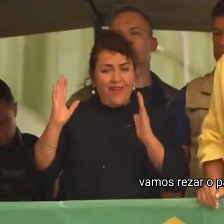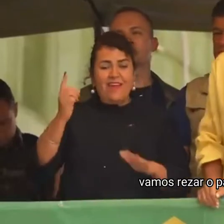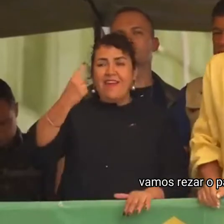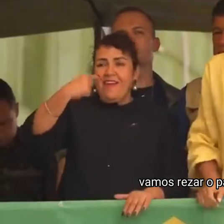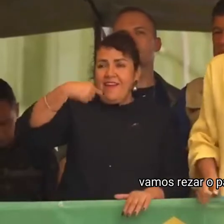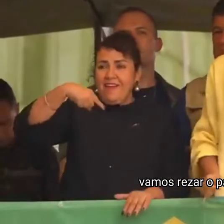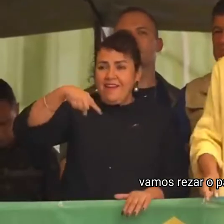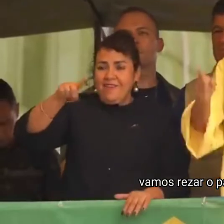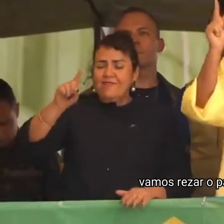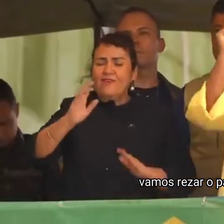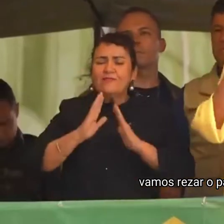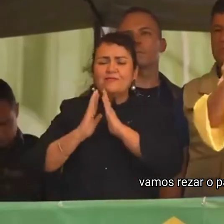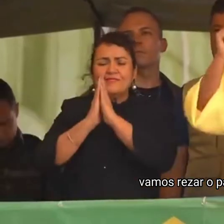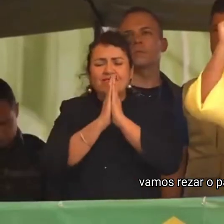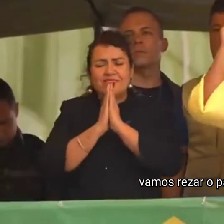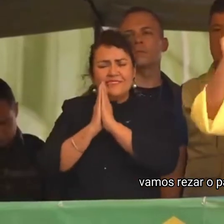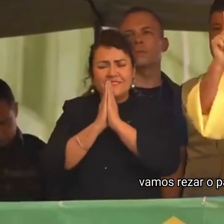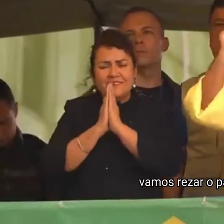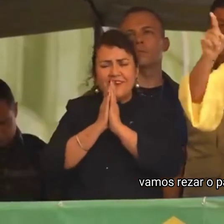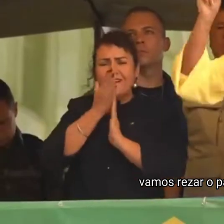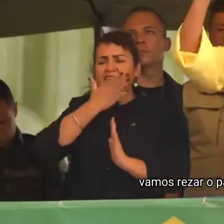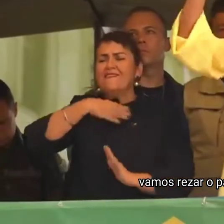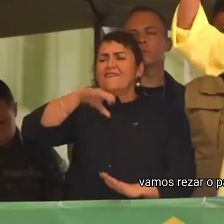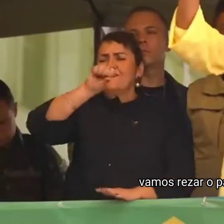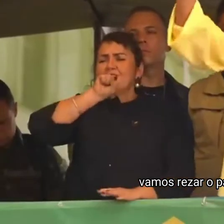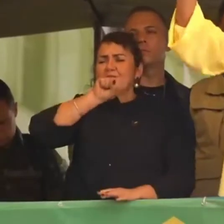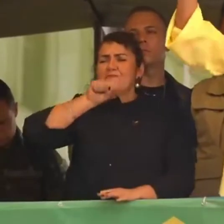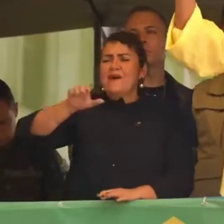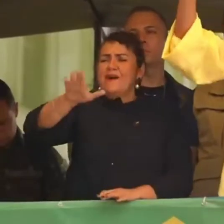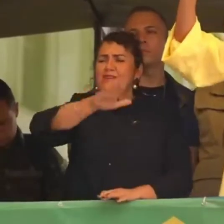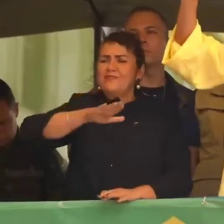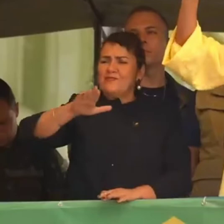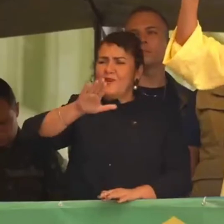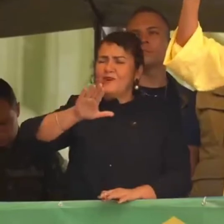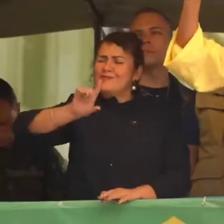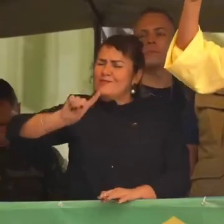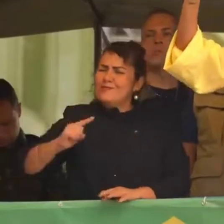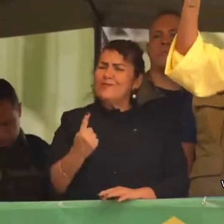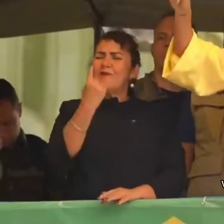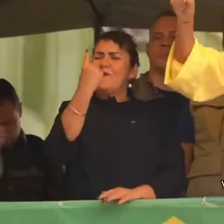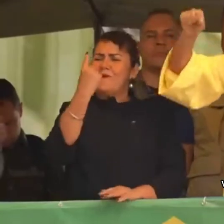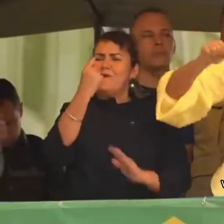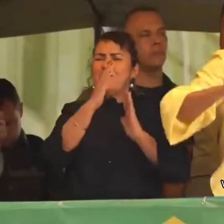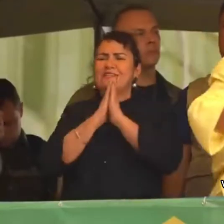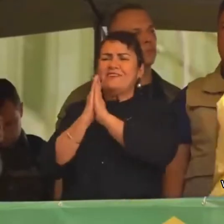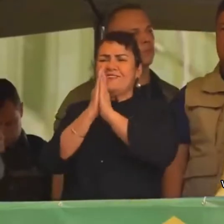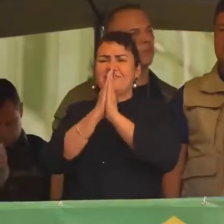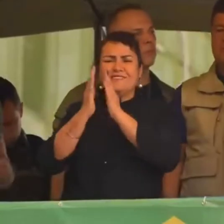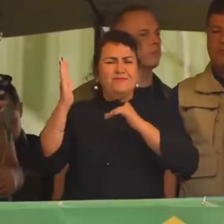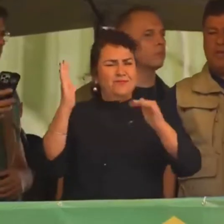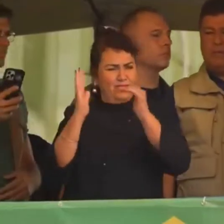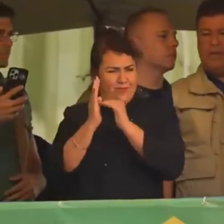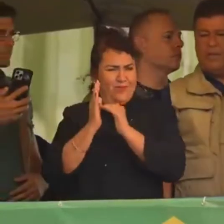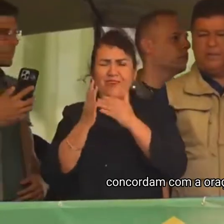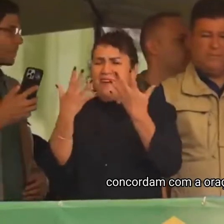vamos rezar o Pai Nosso, que é a oração universal. Vocês